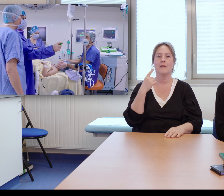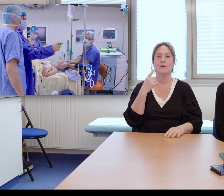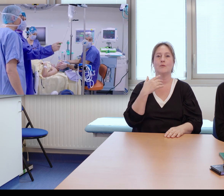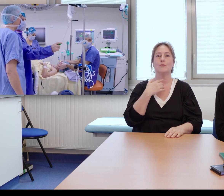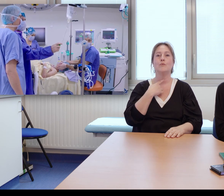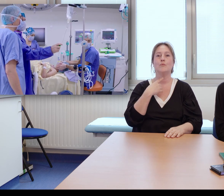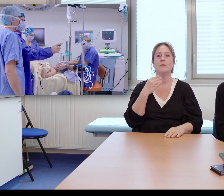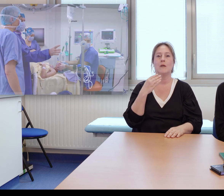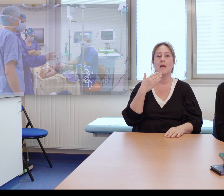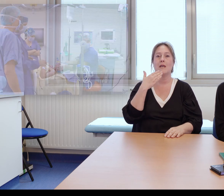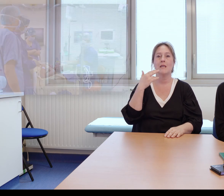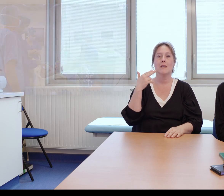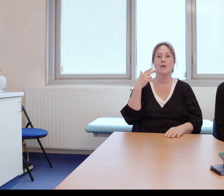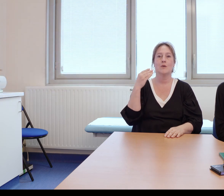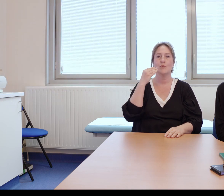aiguille